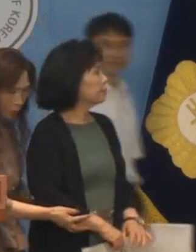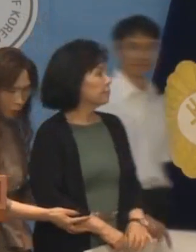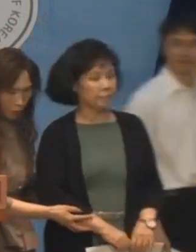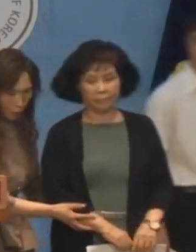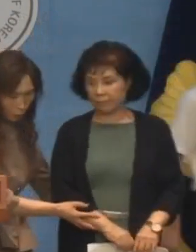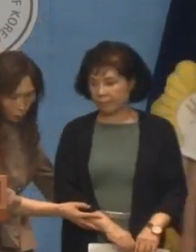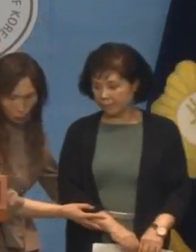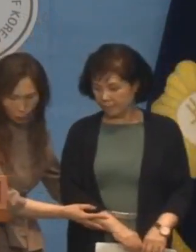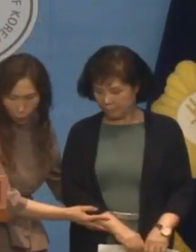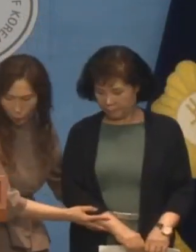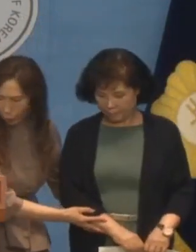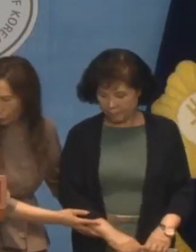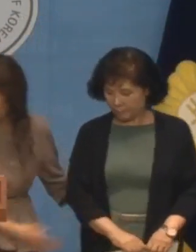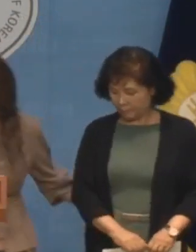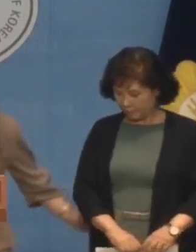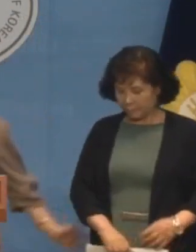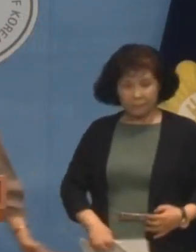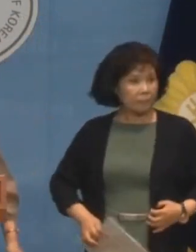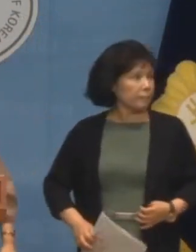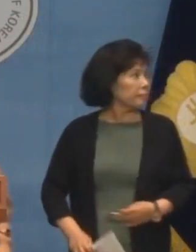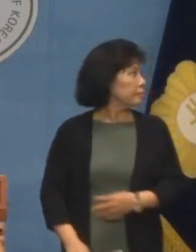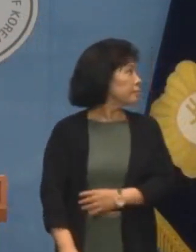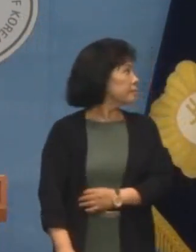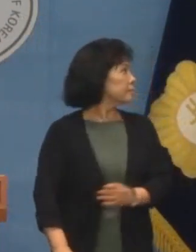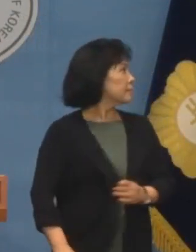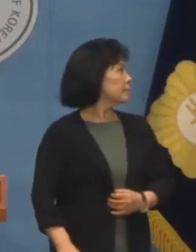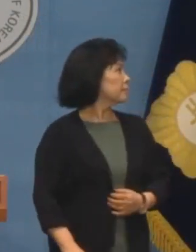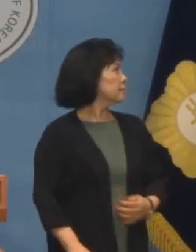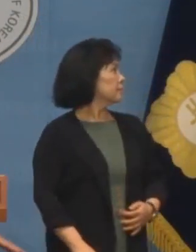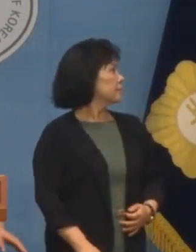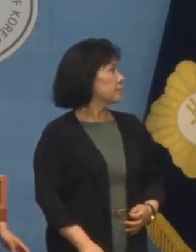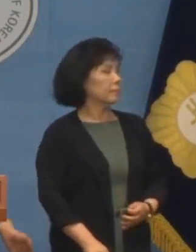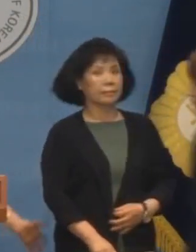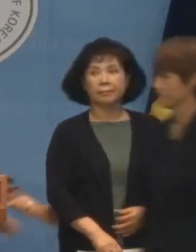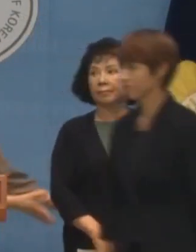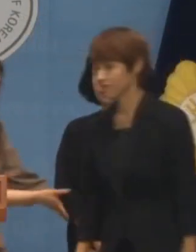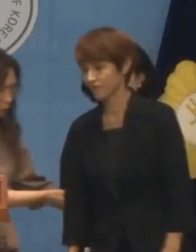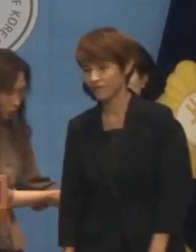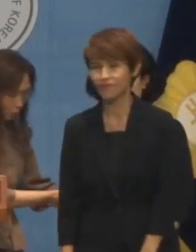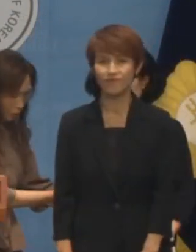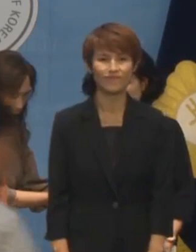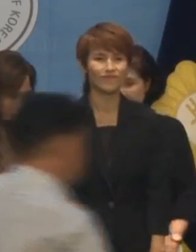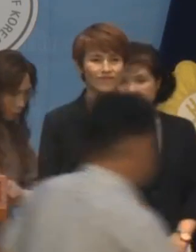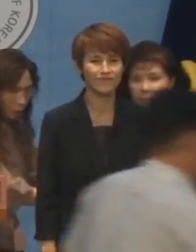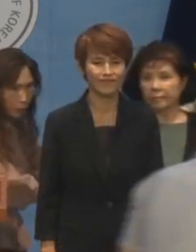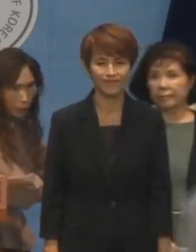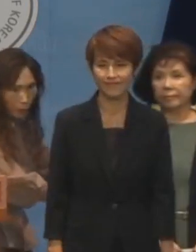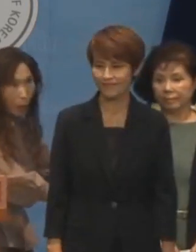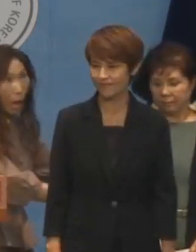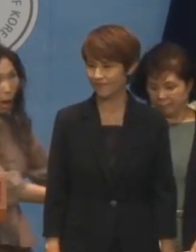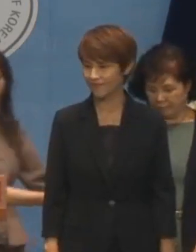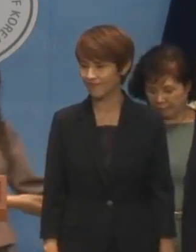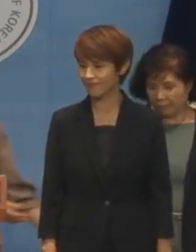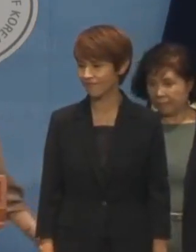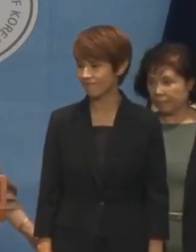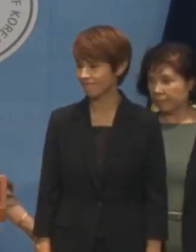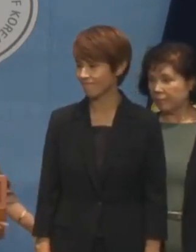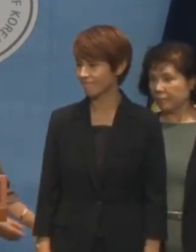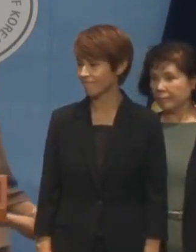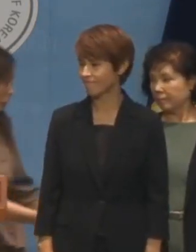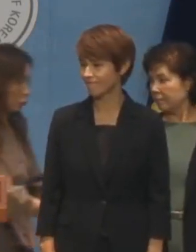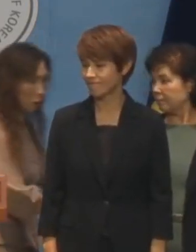그래서 이 정도 조금 떨어지세요. 왜냐면 뒤에 사람도 써야 되니까 조금만 더 떨어지세요.